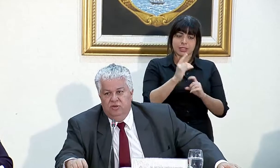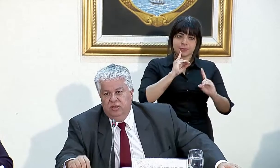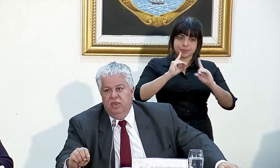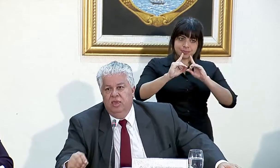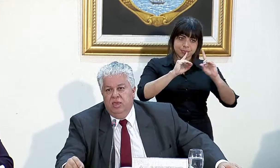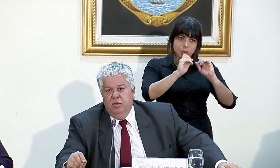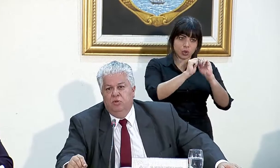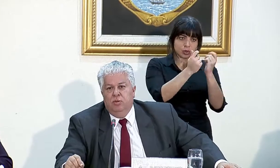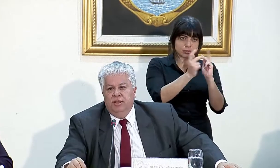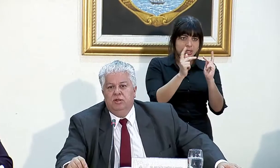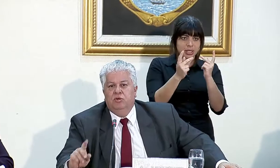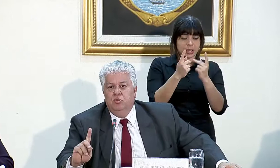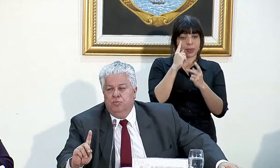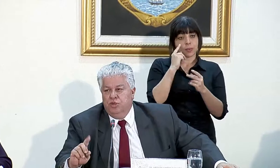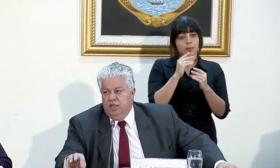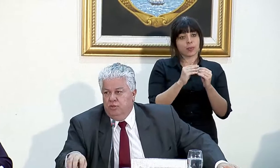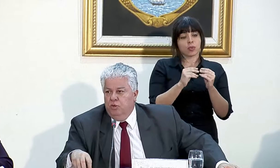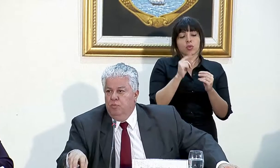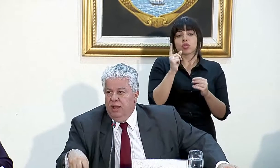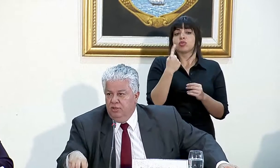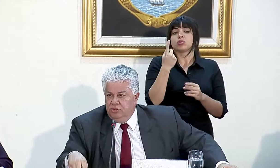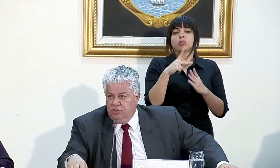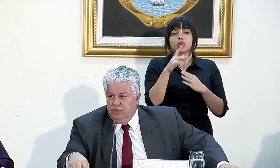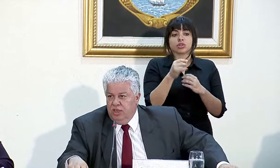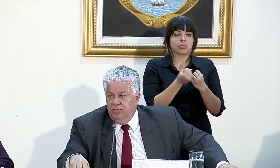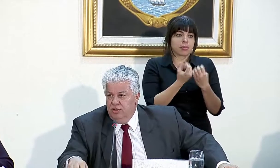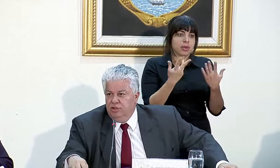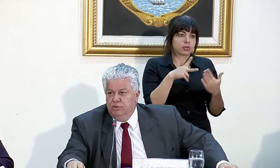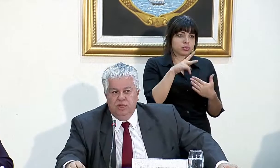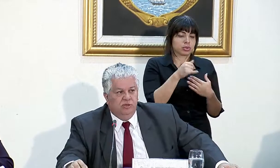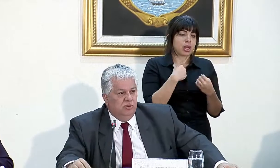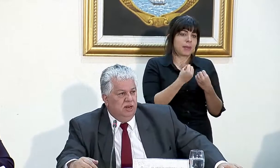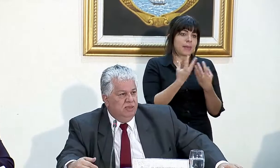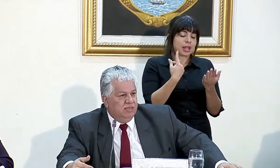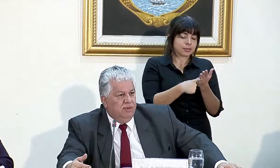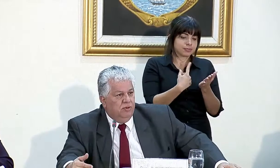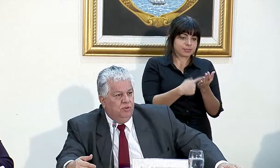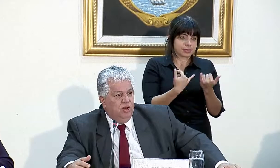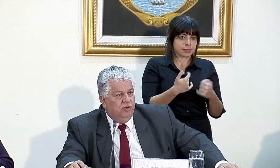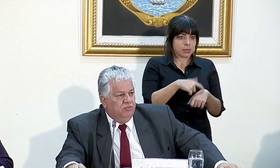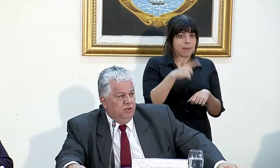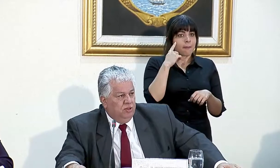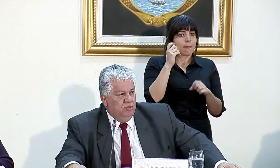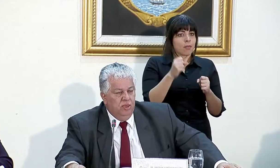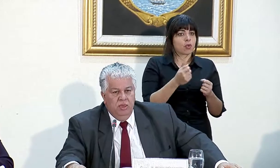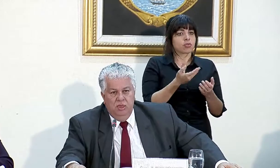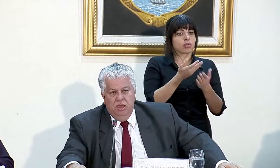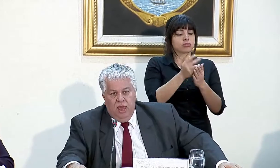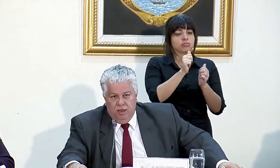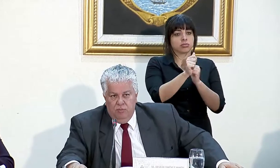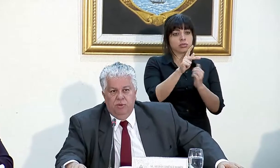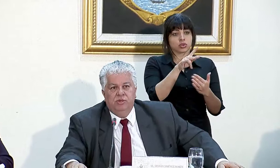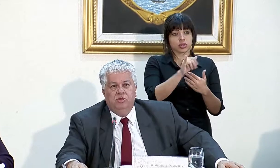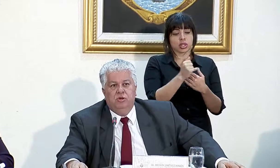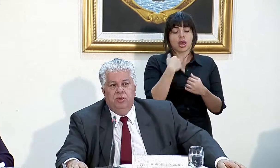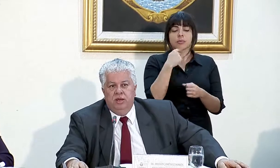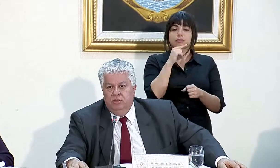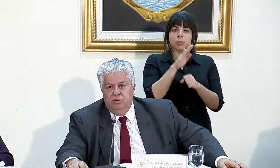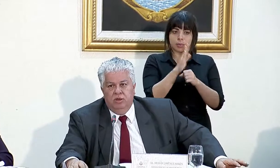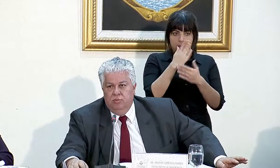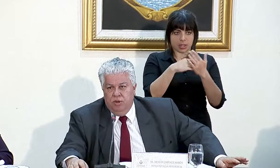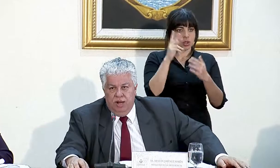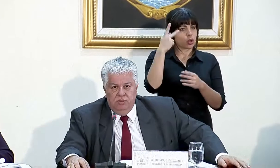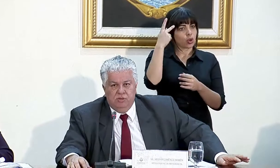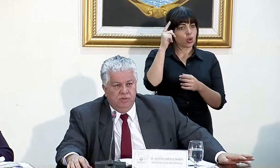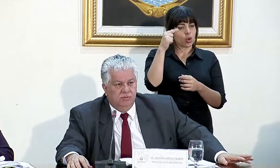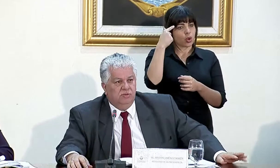con las fracciones y normalmente no con un proyecto, con varios. Hay varios discutiendo sobre la mesa para colocar varios proyectos. Hay compromiso del gobierno